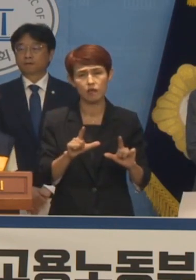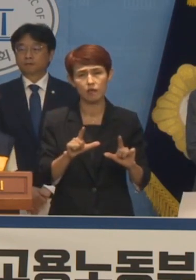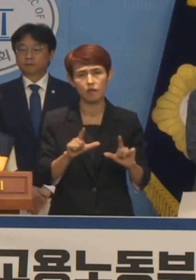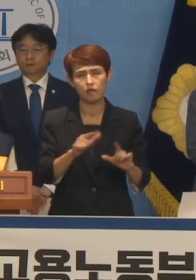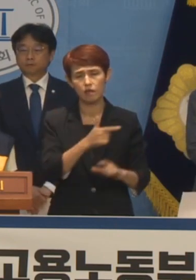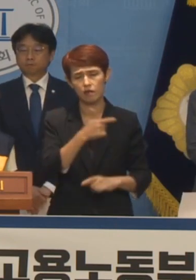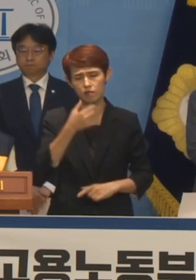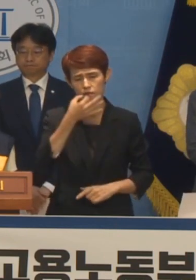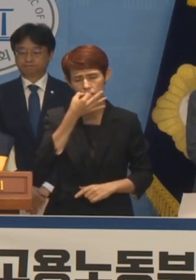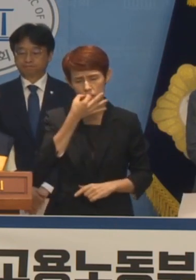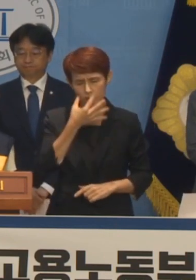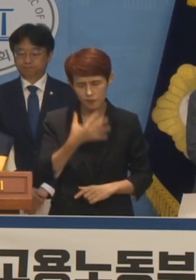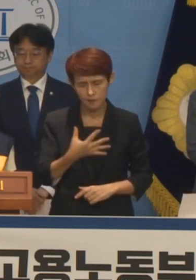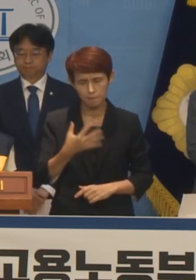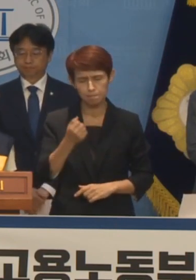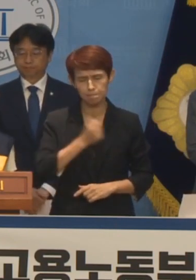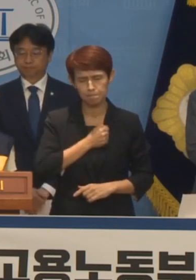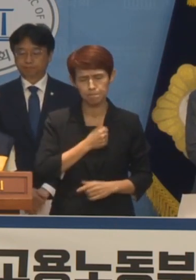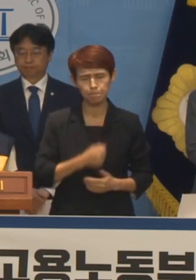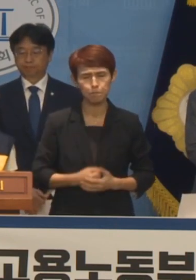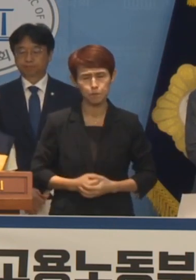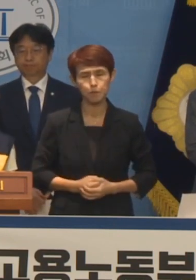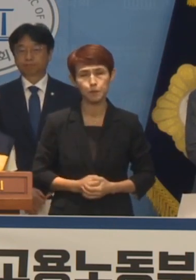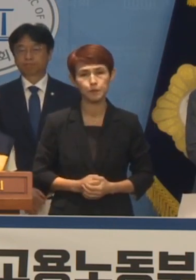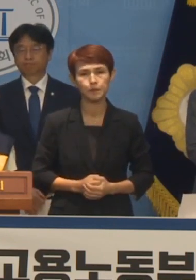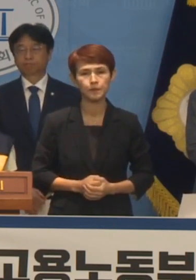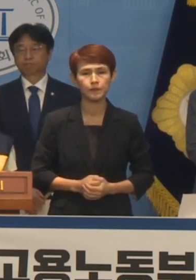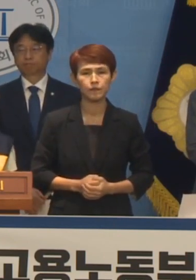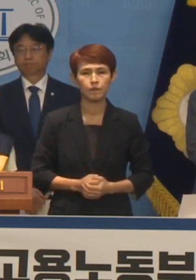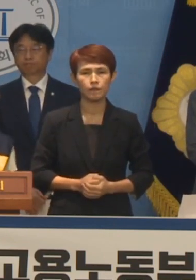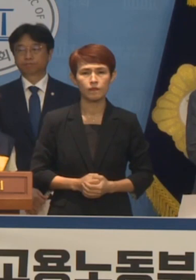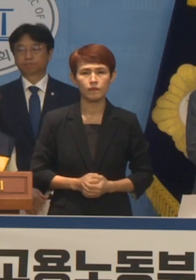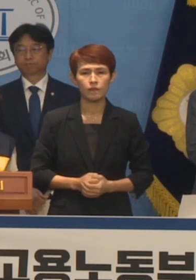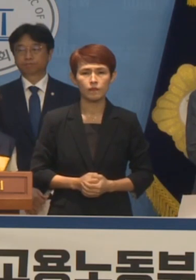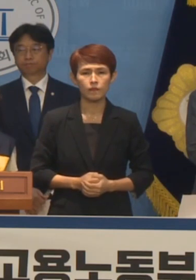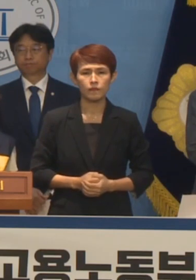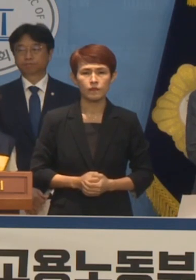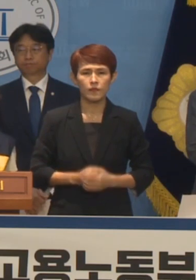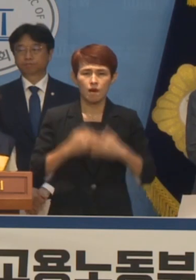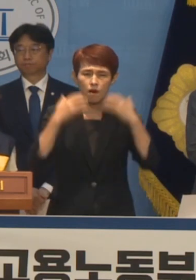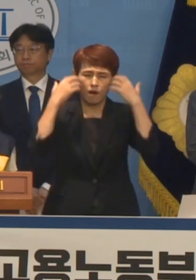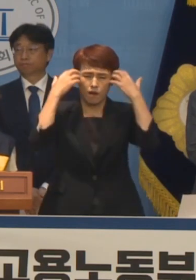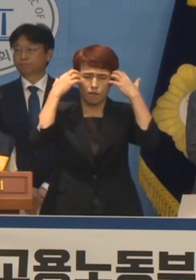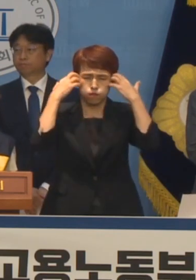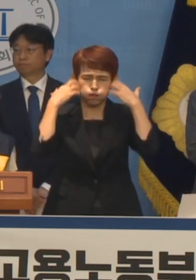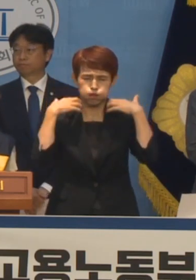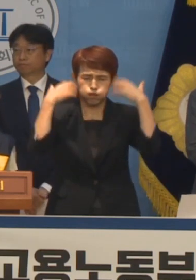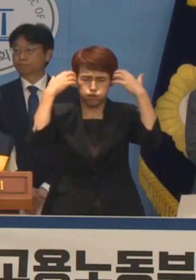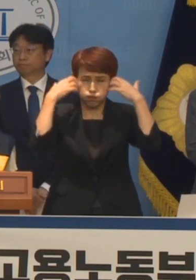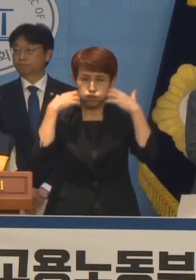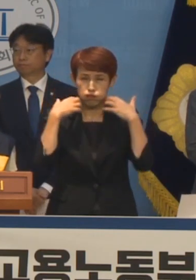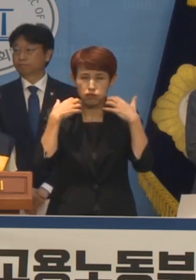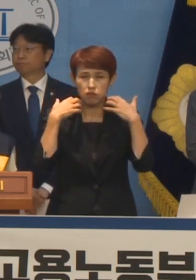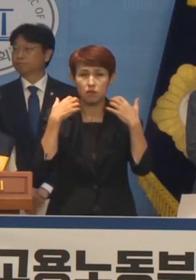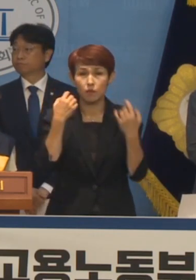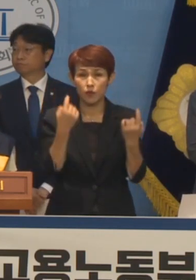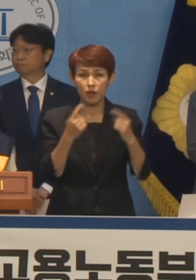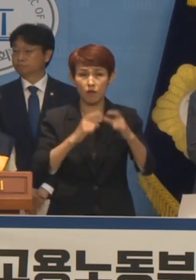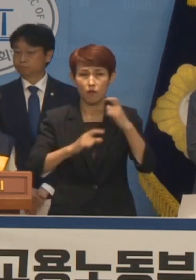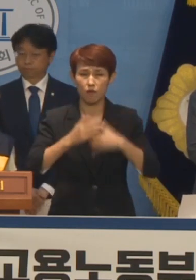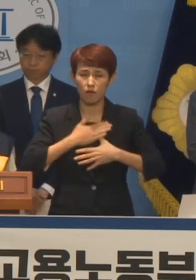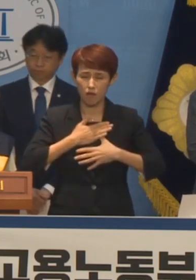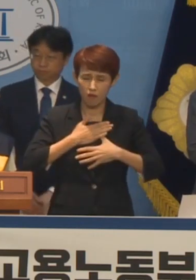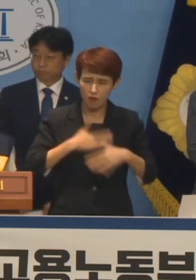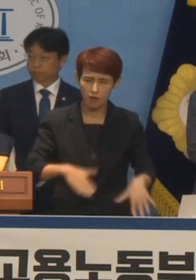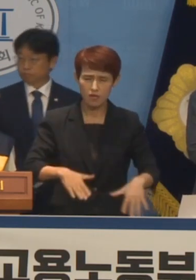힘이 들고 개탄스럽습니다. 날마다 40도를 넘나드는 찜통 더위보다 우리를 더 지치게